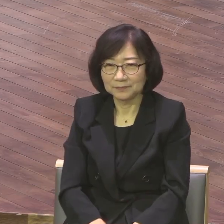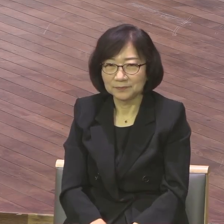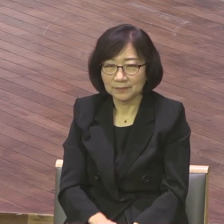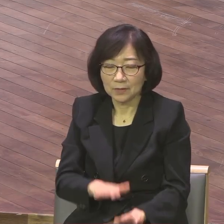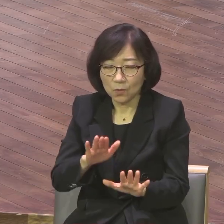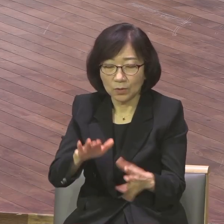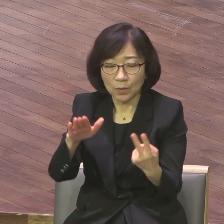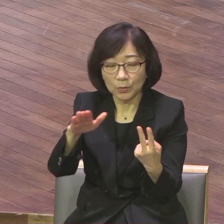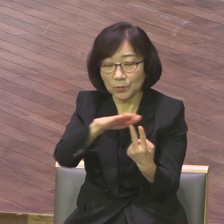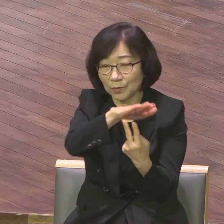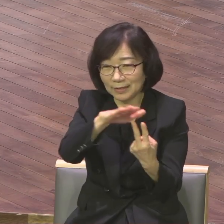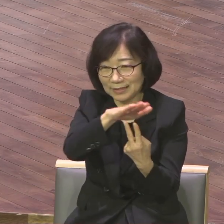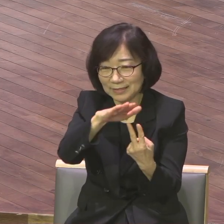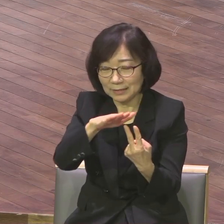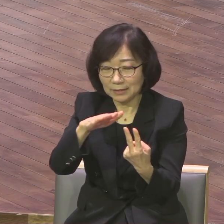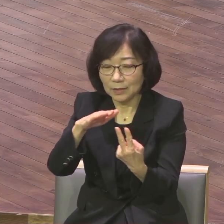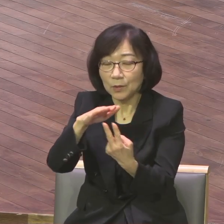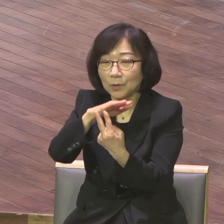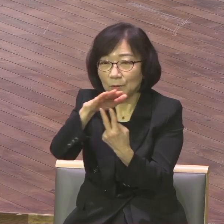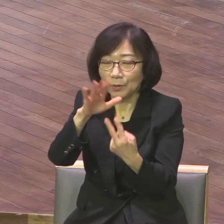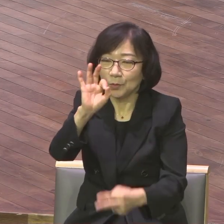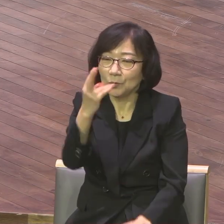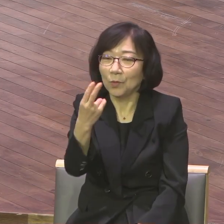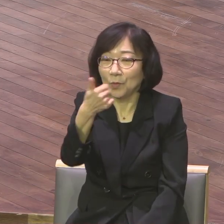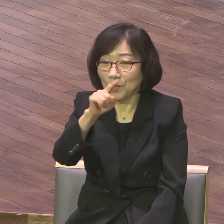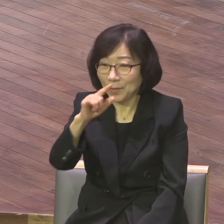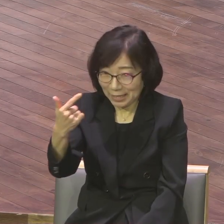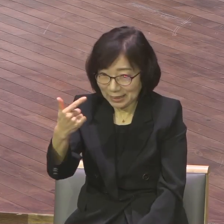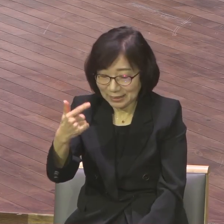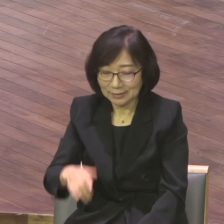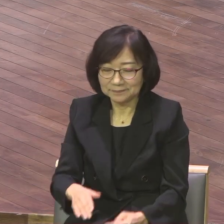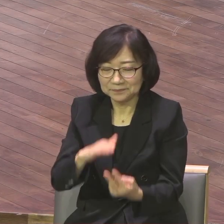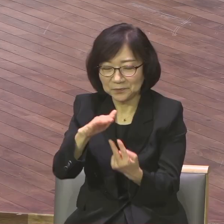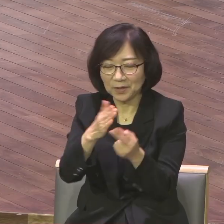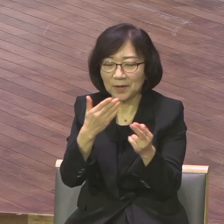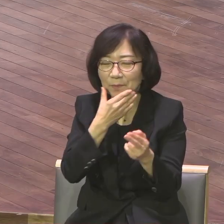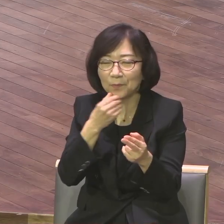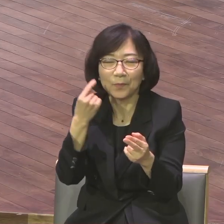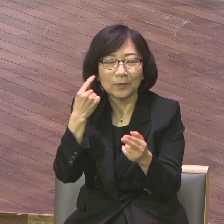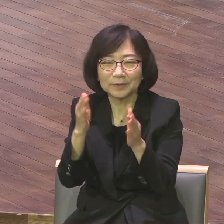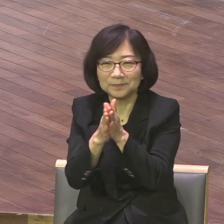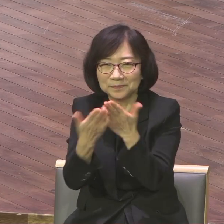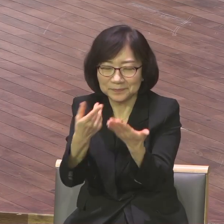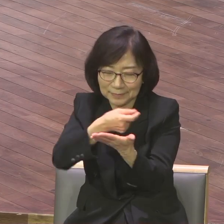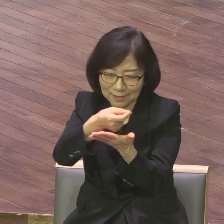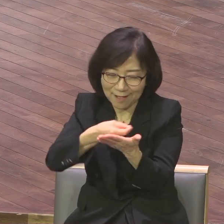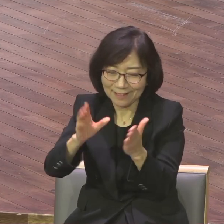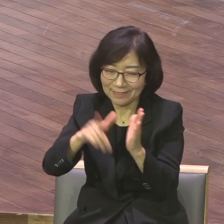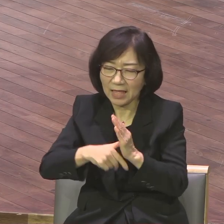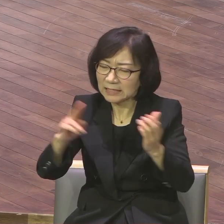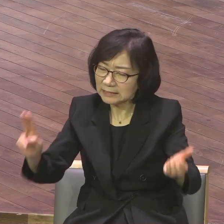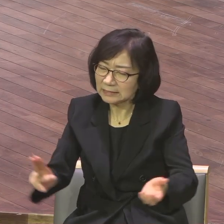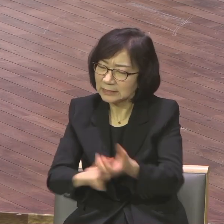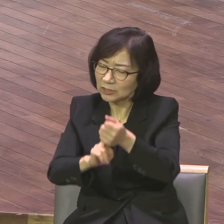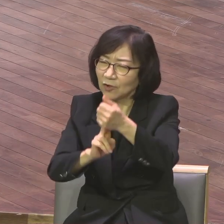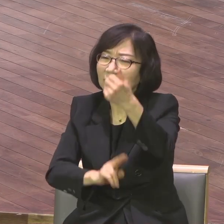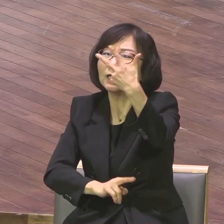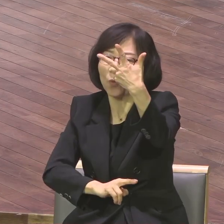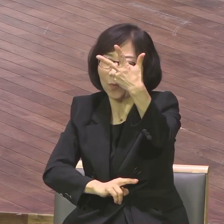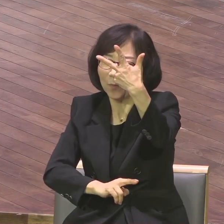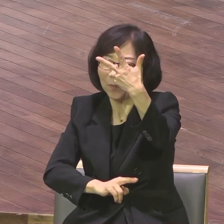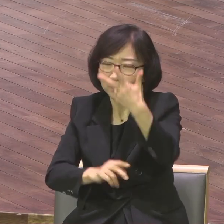7가지 대표적인 표적과 함께 7가지 예수님의 영적 정체성을 밝히고 있어요. 예수께서